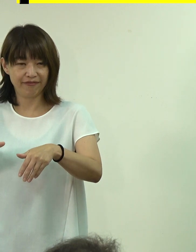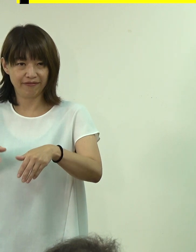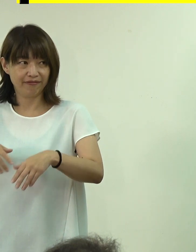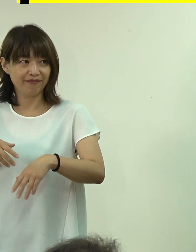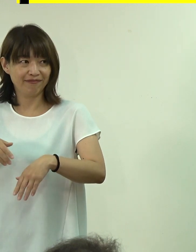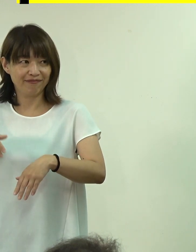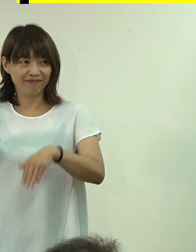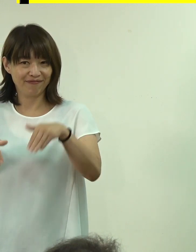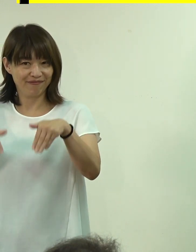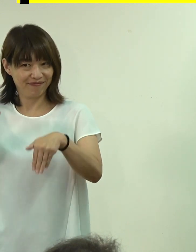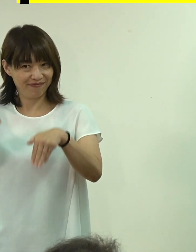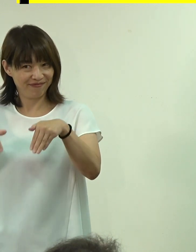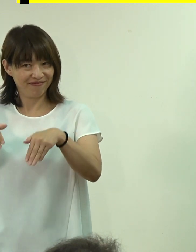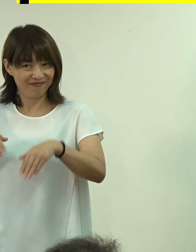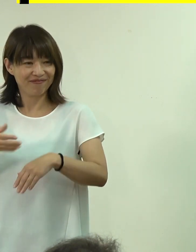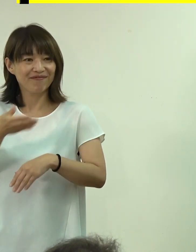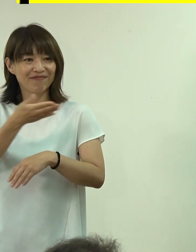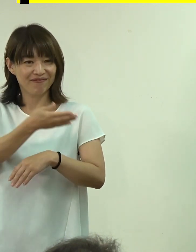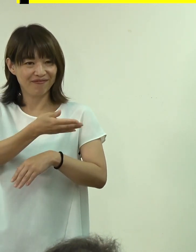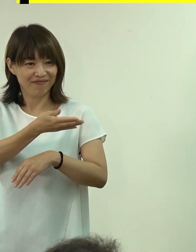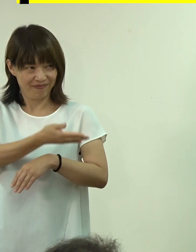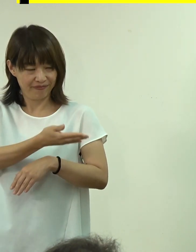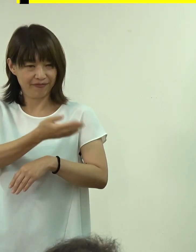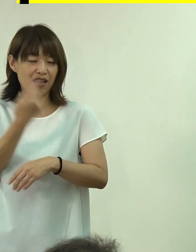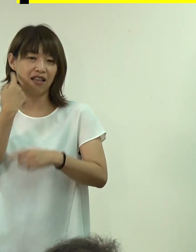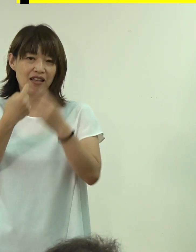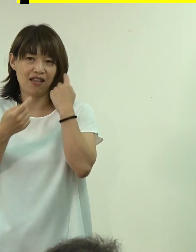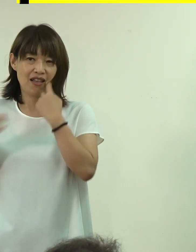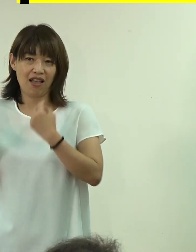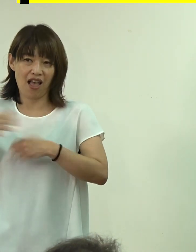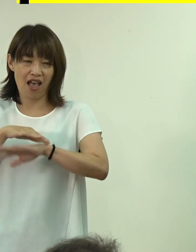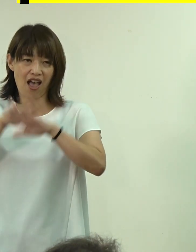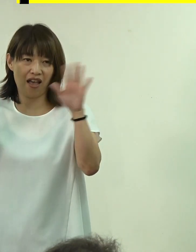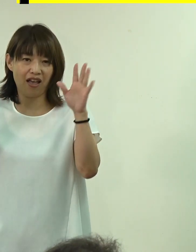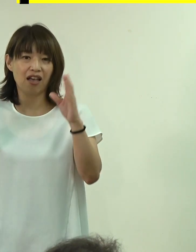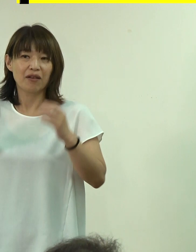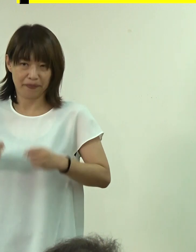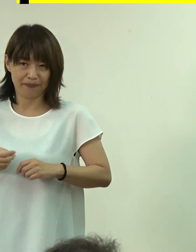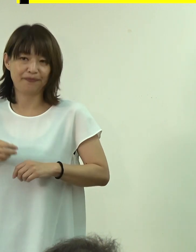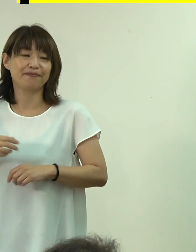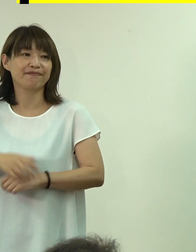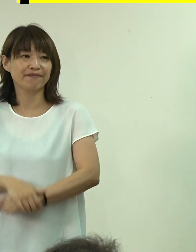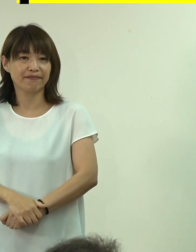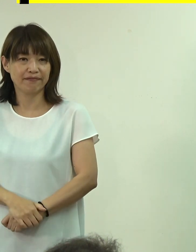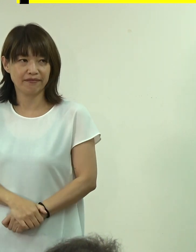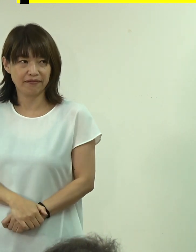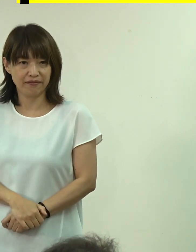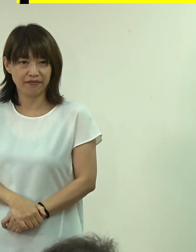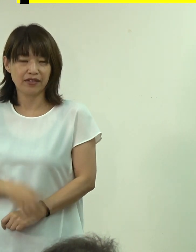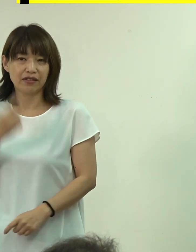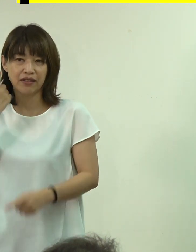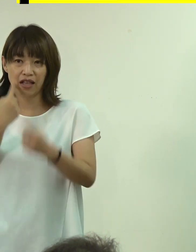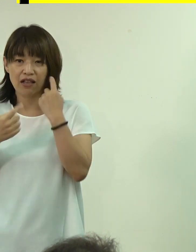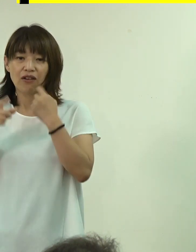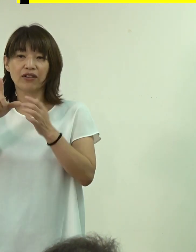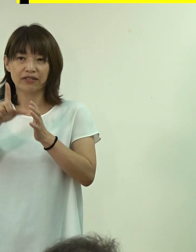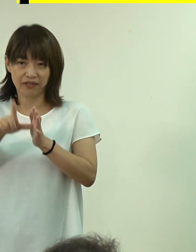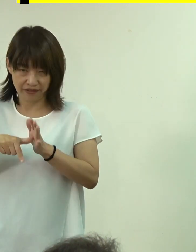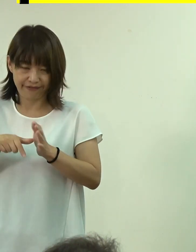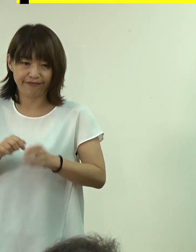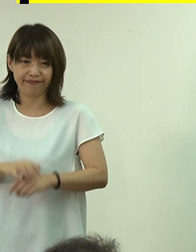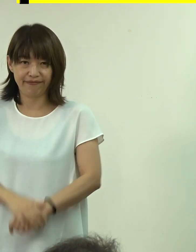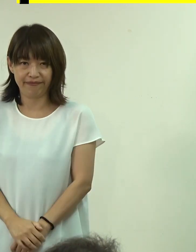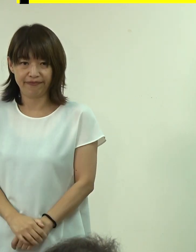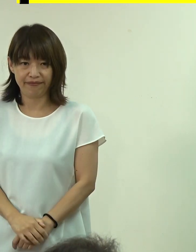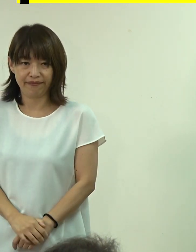私自身ケガから始まった選挙でした比嘉をしたとき